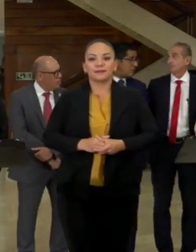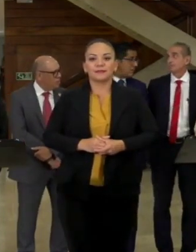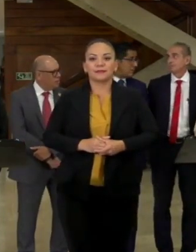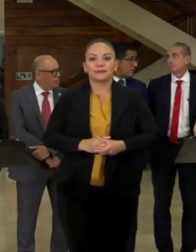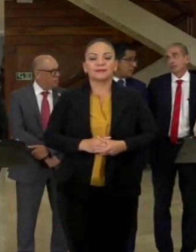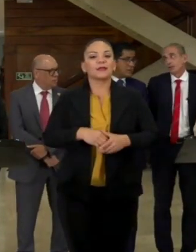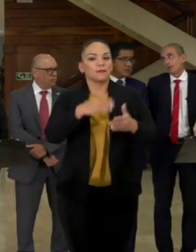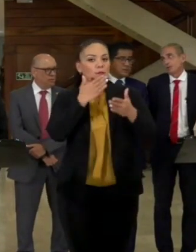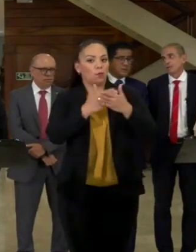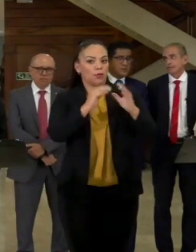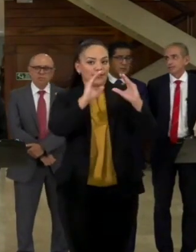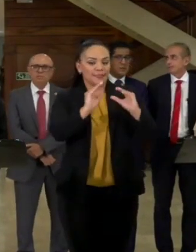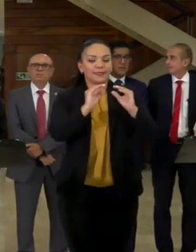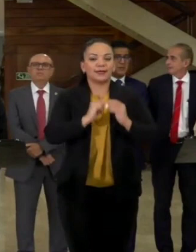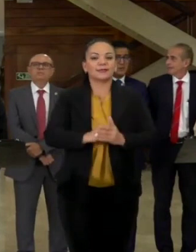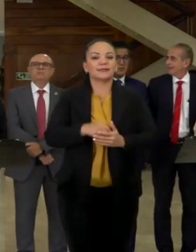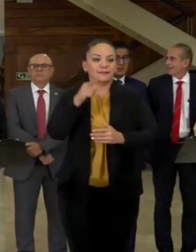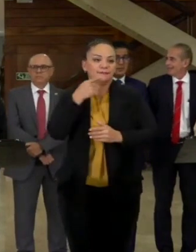Perdón, buenas tardes.